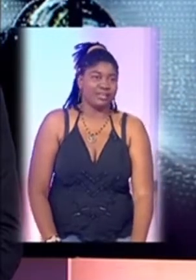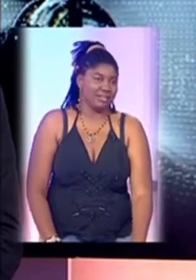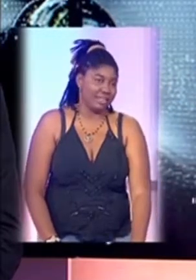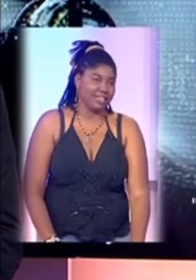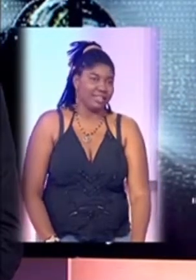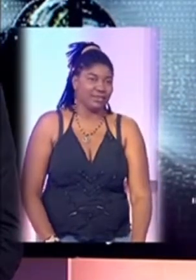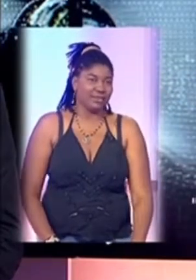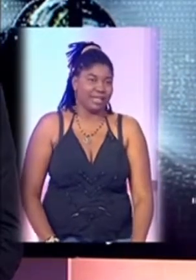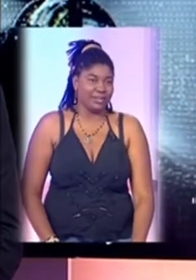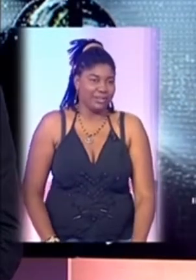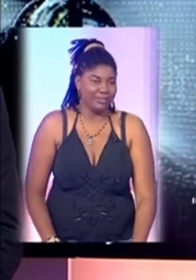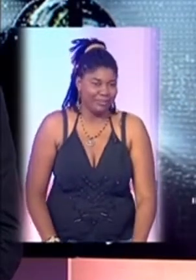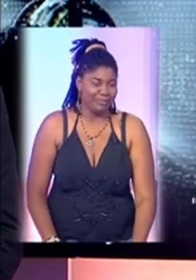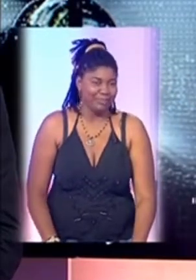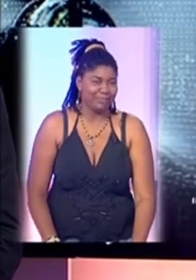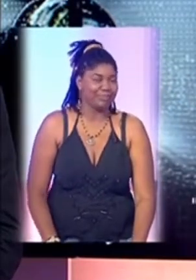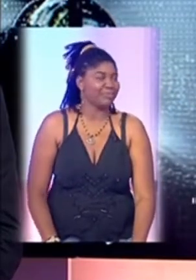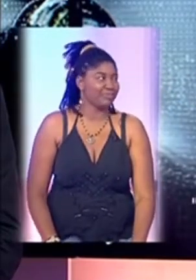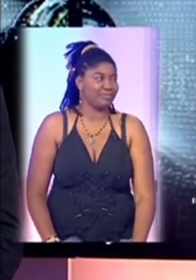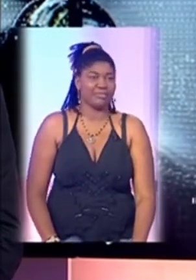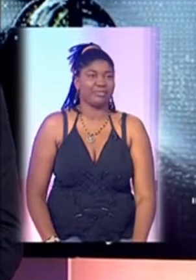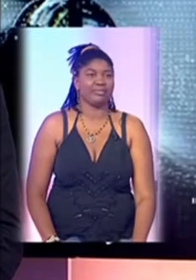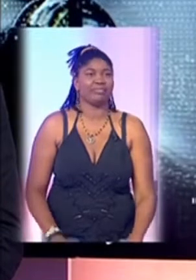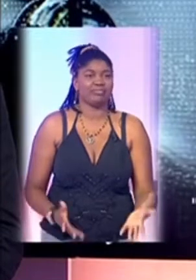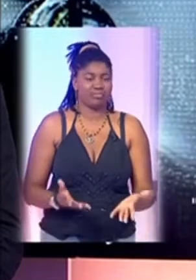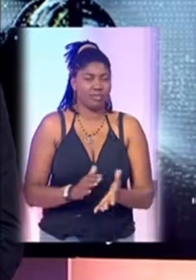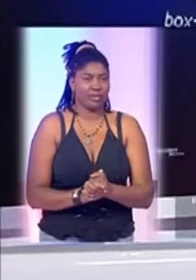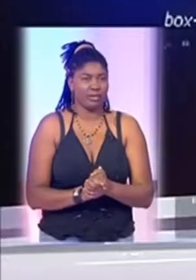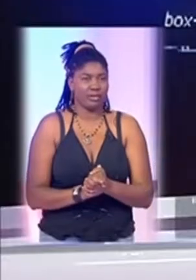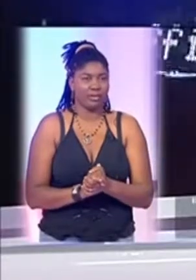obligée d'adapter, donc pas d'alcool. Alors,